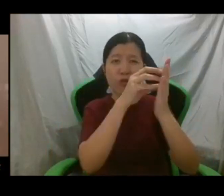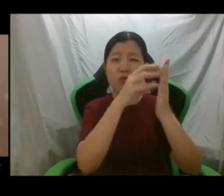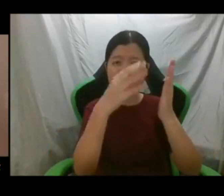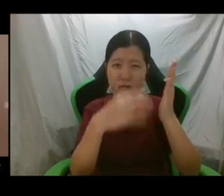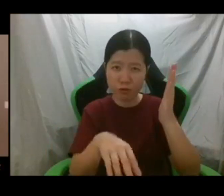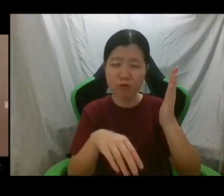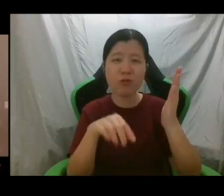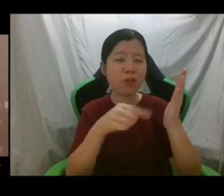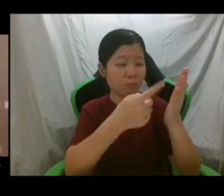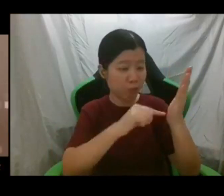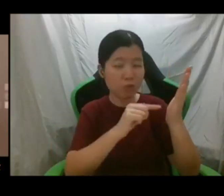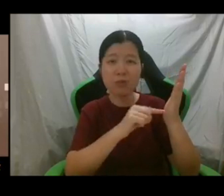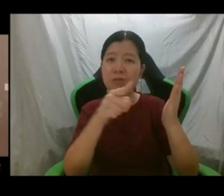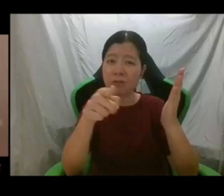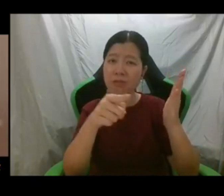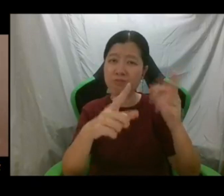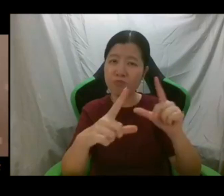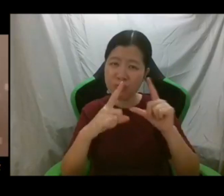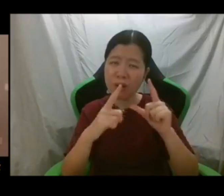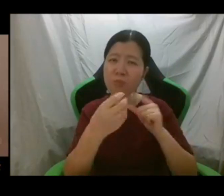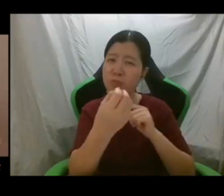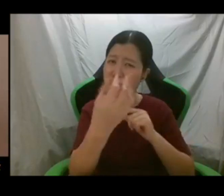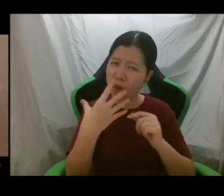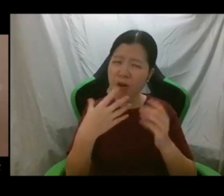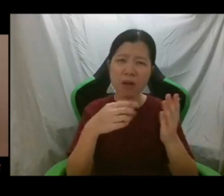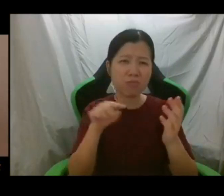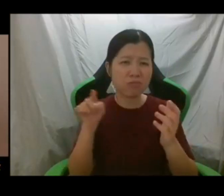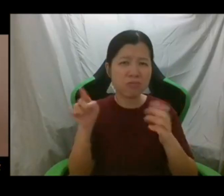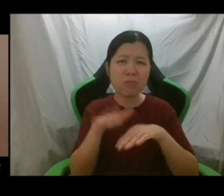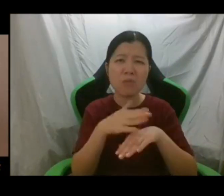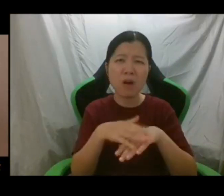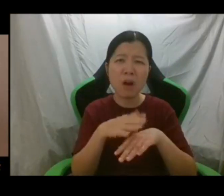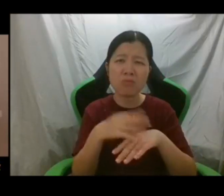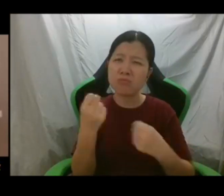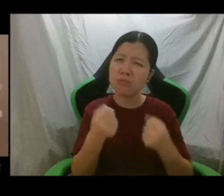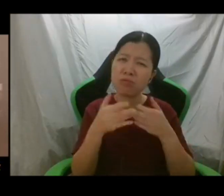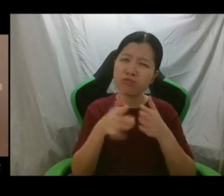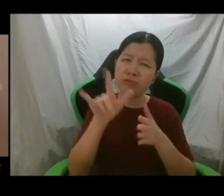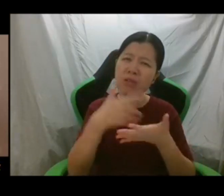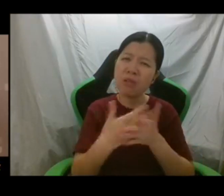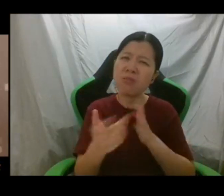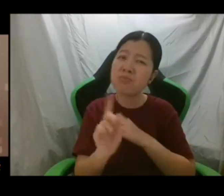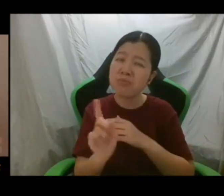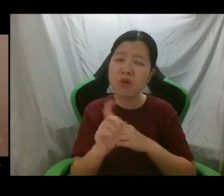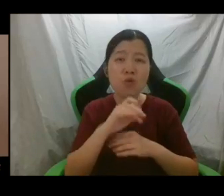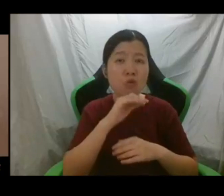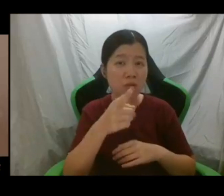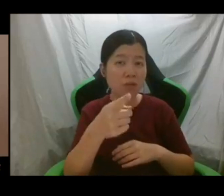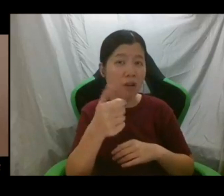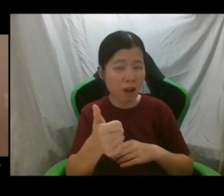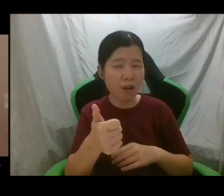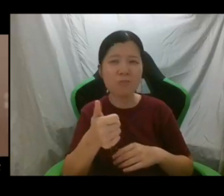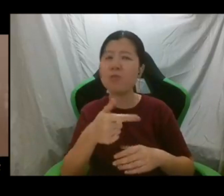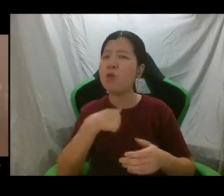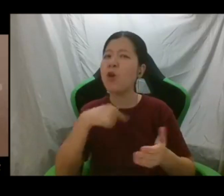我，話俾我知呢一件係乜嘢嘅交通工具啦。如果你啱咗，我一定會俾個